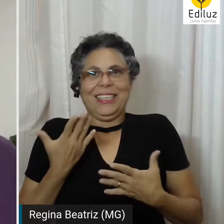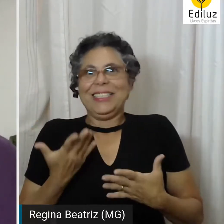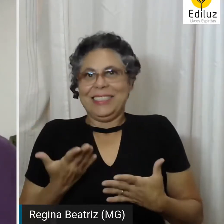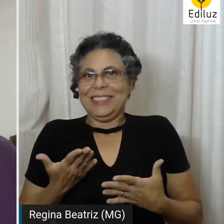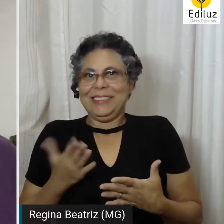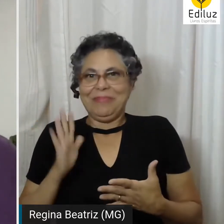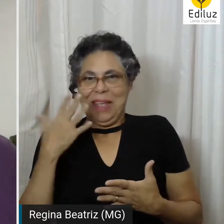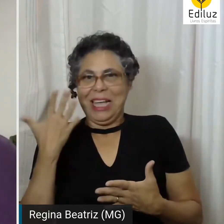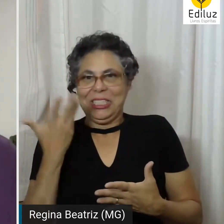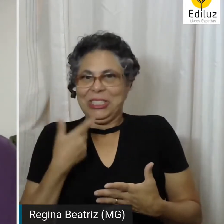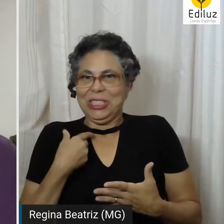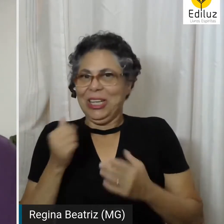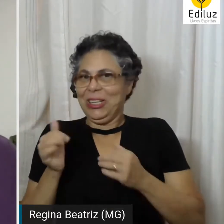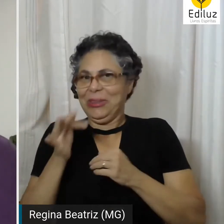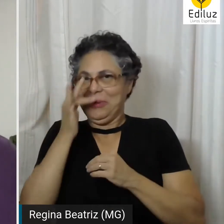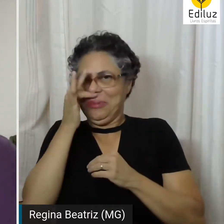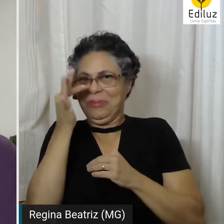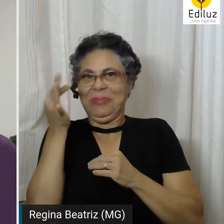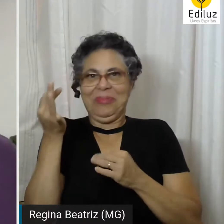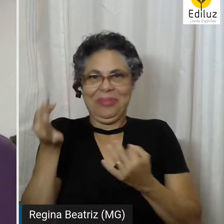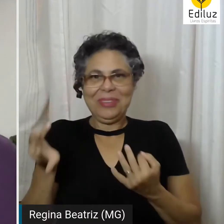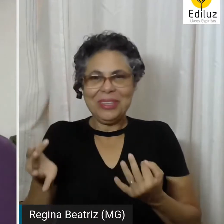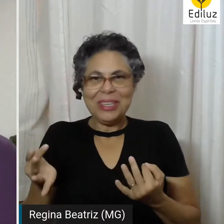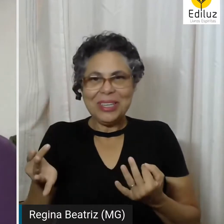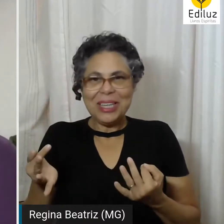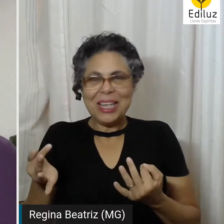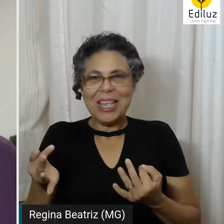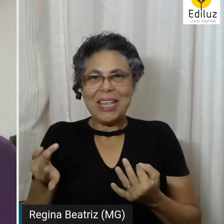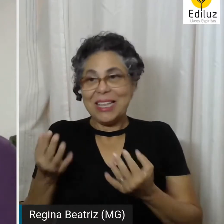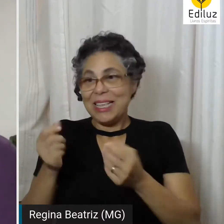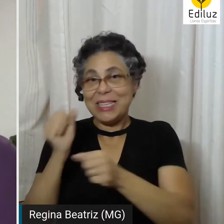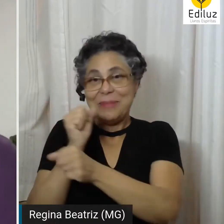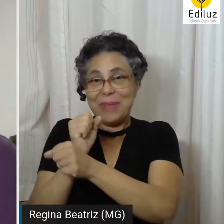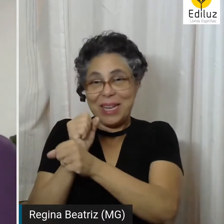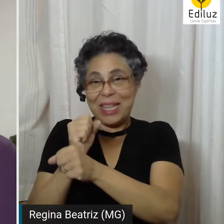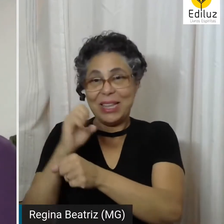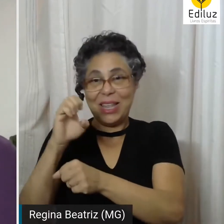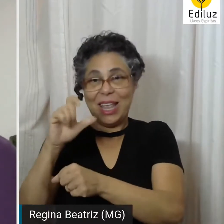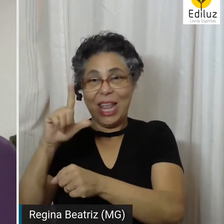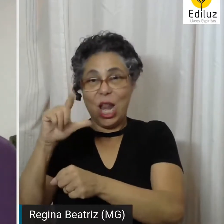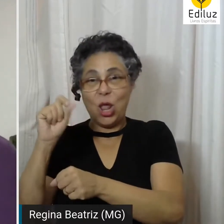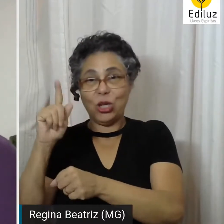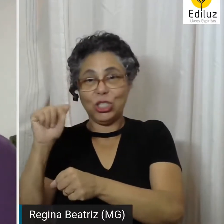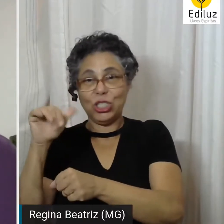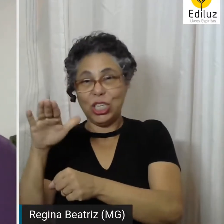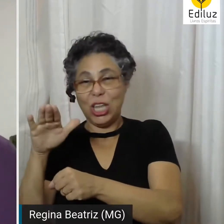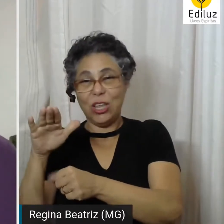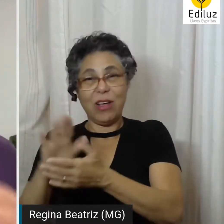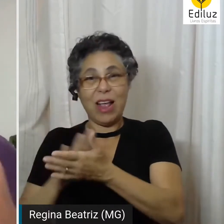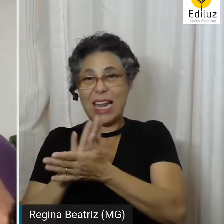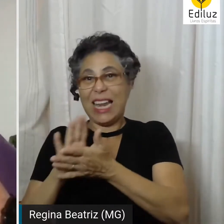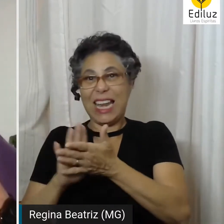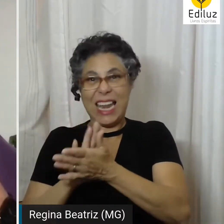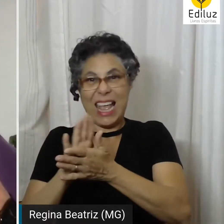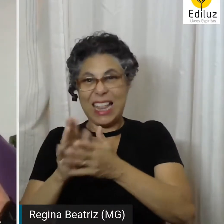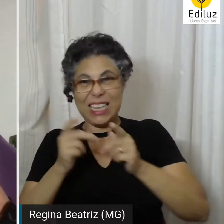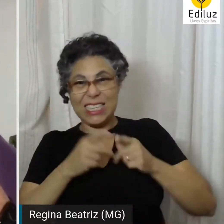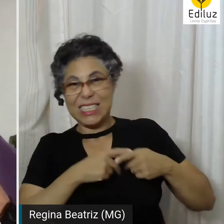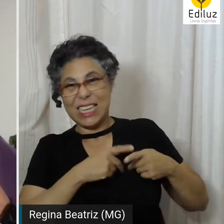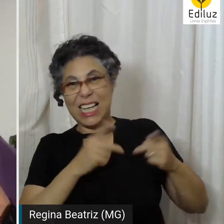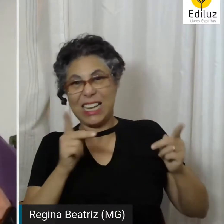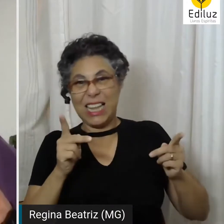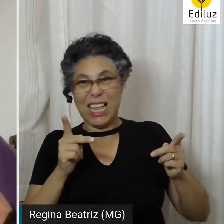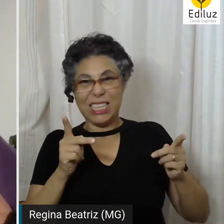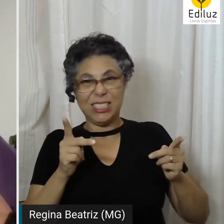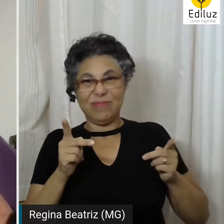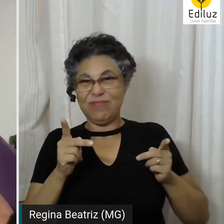considerado, à espera de um elogio, nada de caridade se aproveita